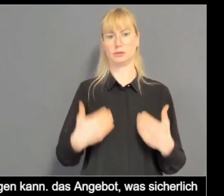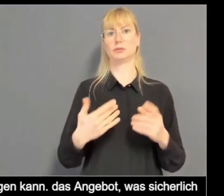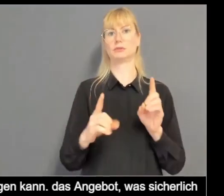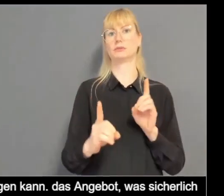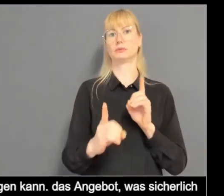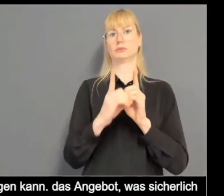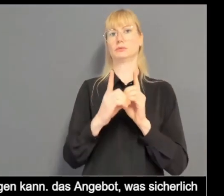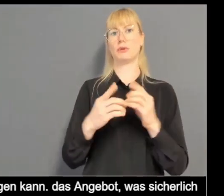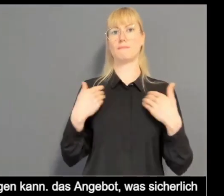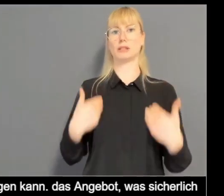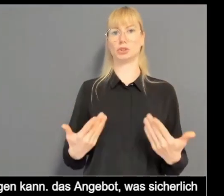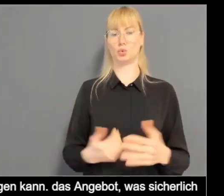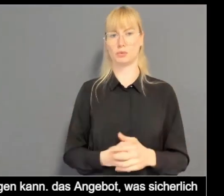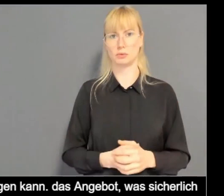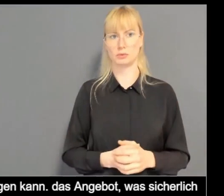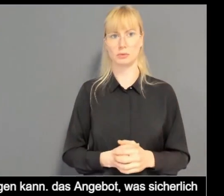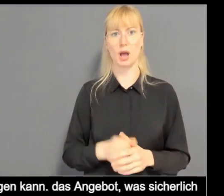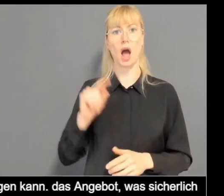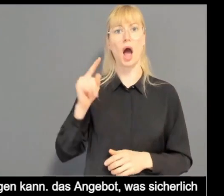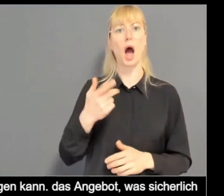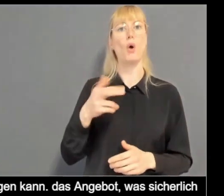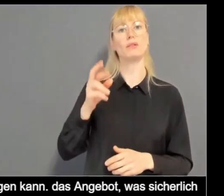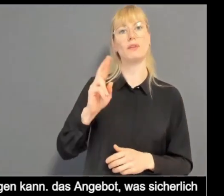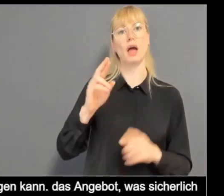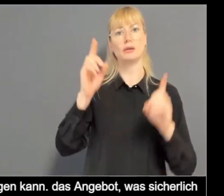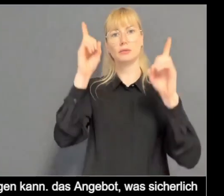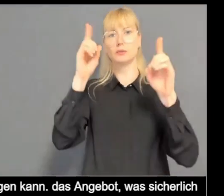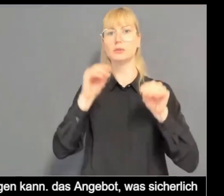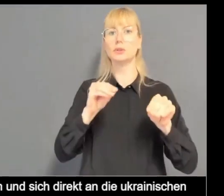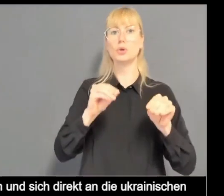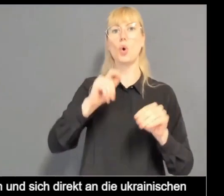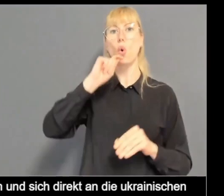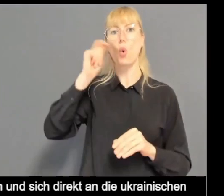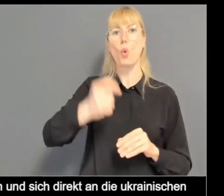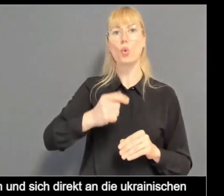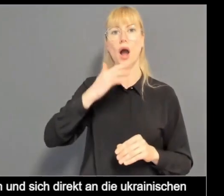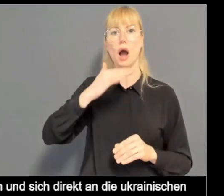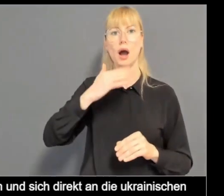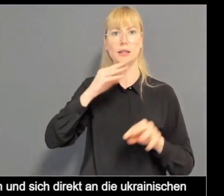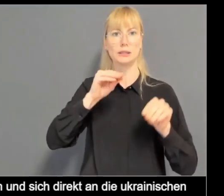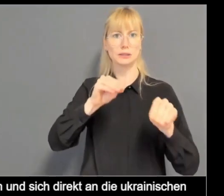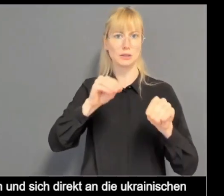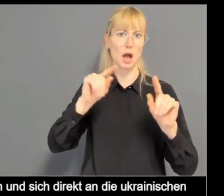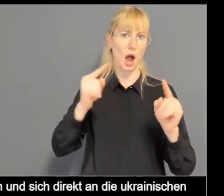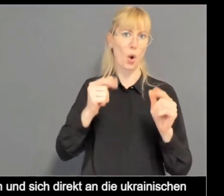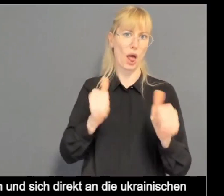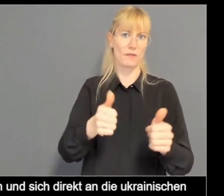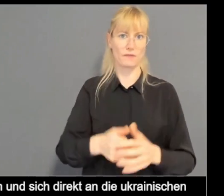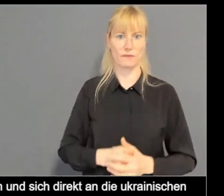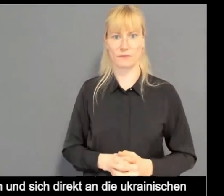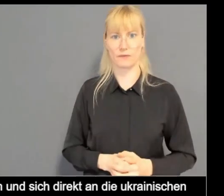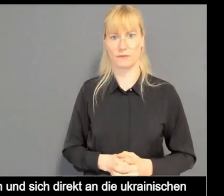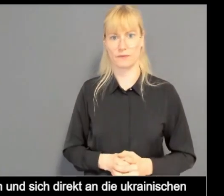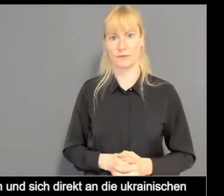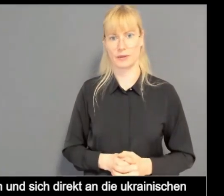durchaus ukrainische Lehrerinnen, so sie bereit sind, hier auch mitzuhelfen. Kennenlernen